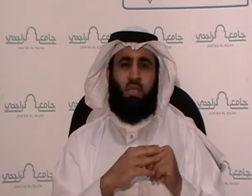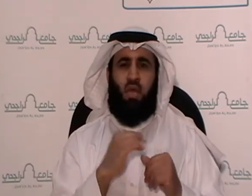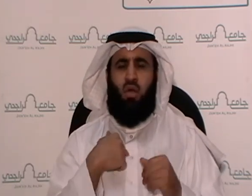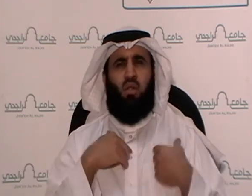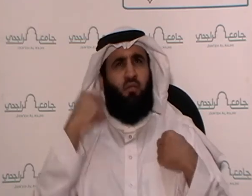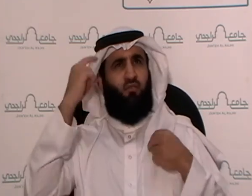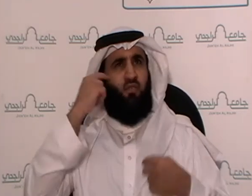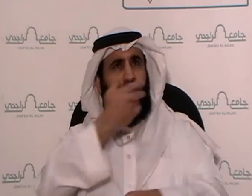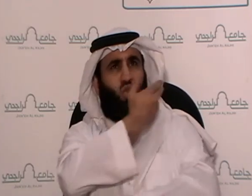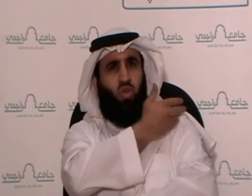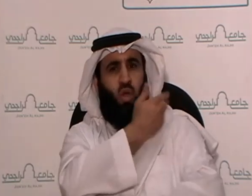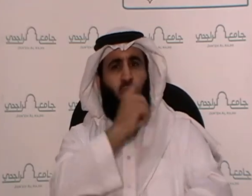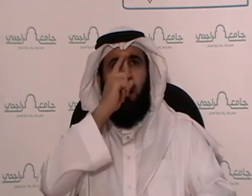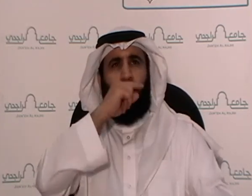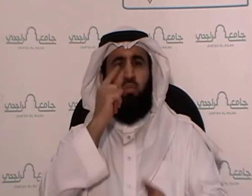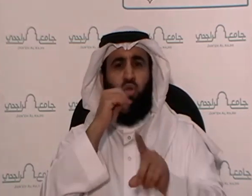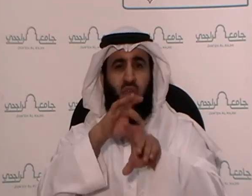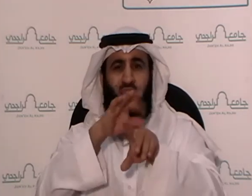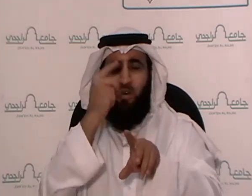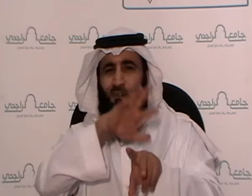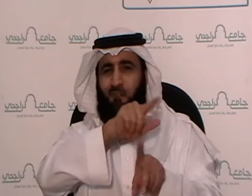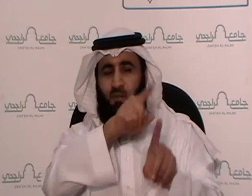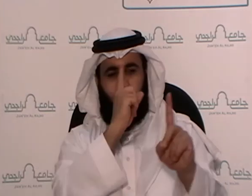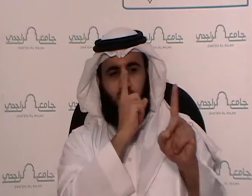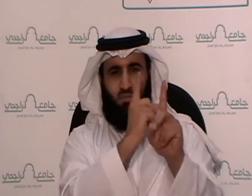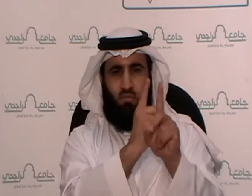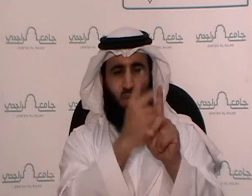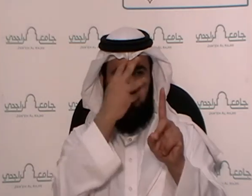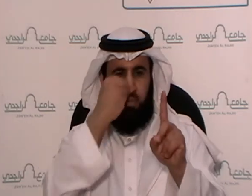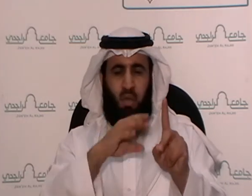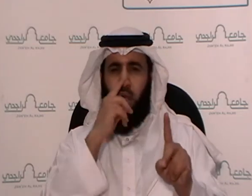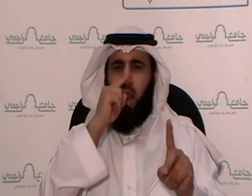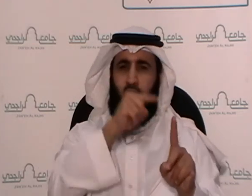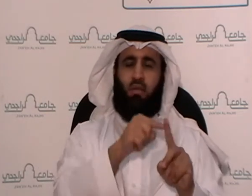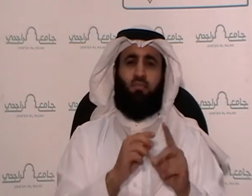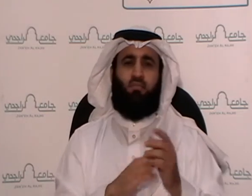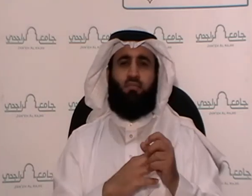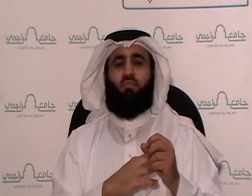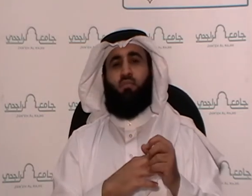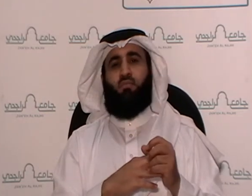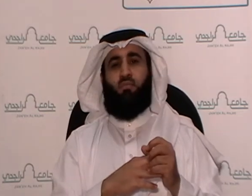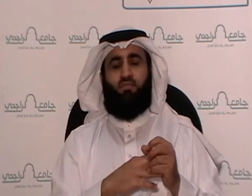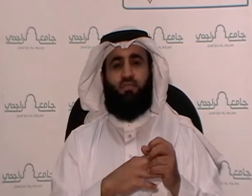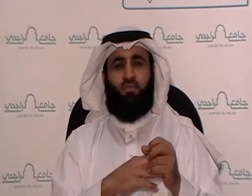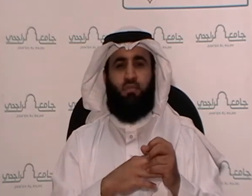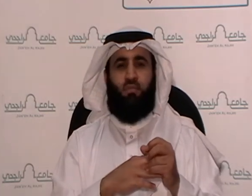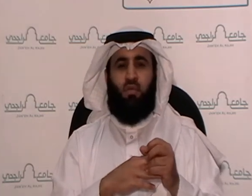تعيد الحقوق إلى أصحابها أو أن تستحل أصحابها، وإن كانوا قد